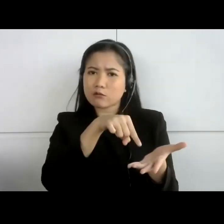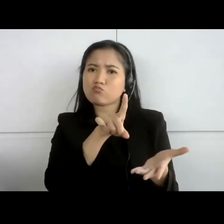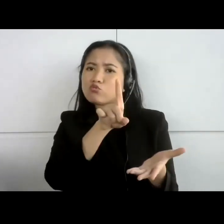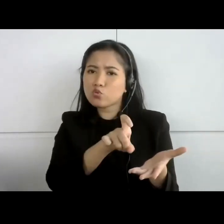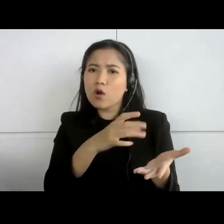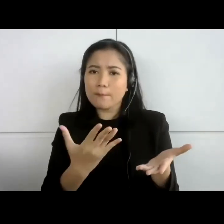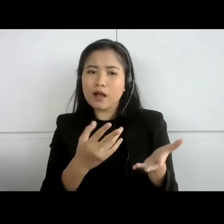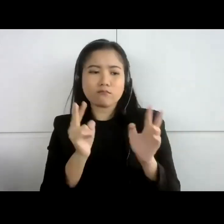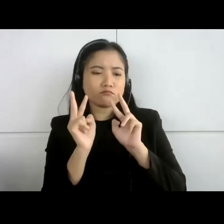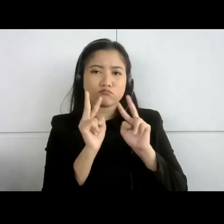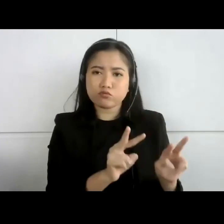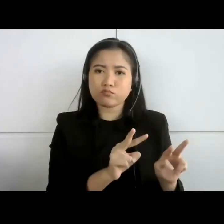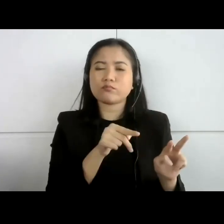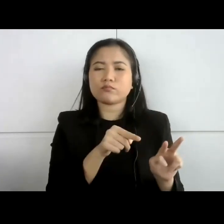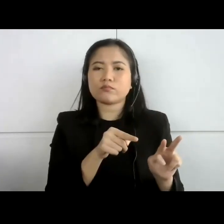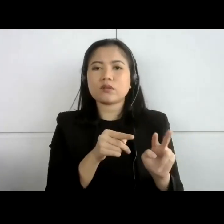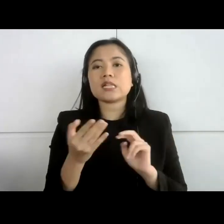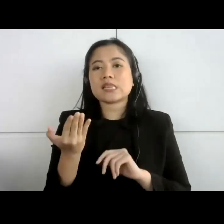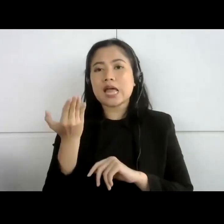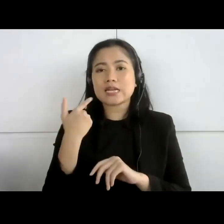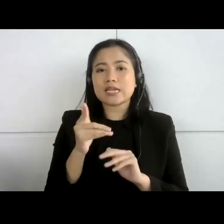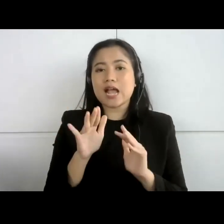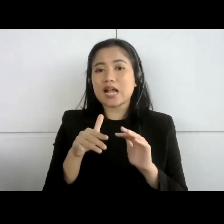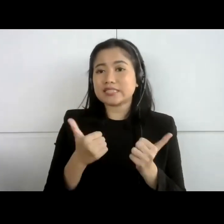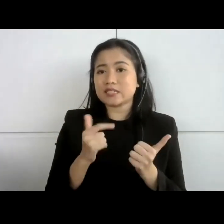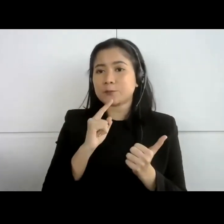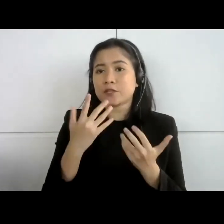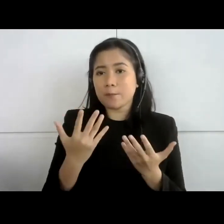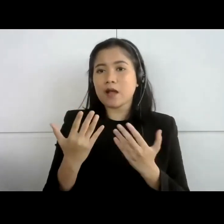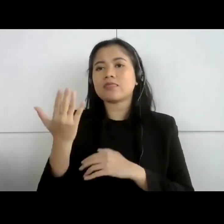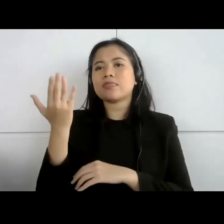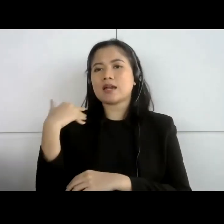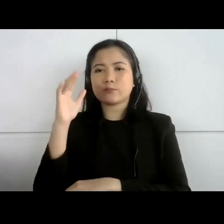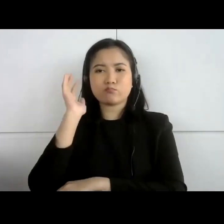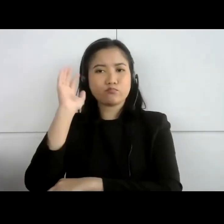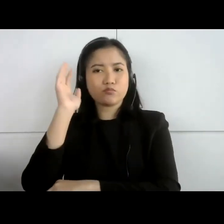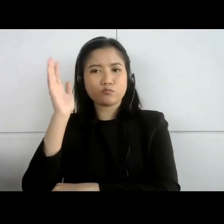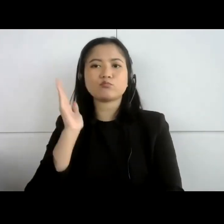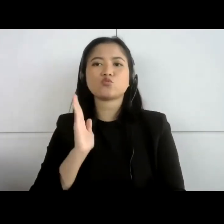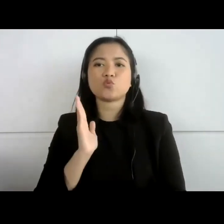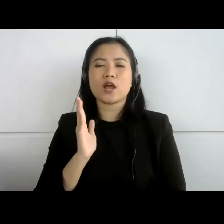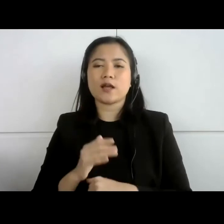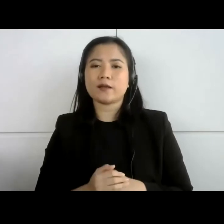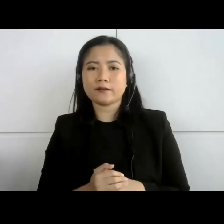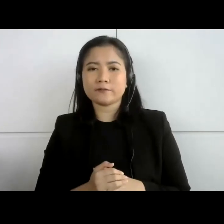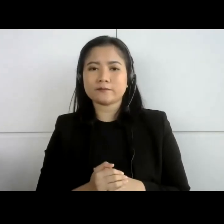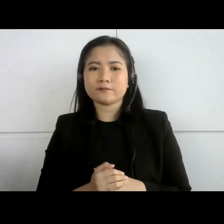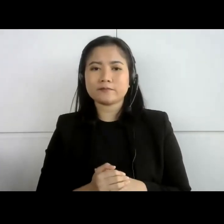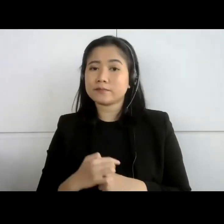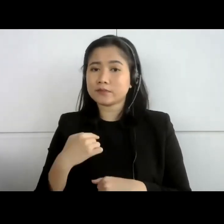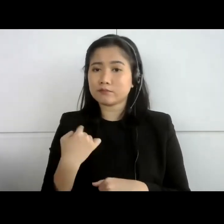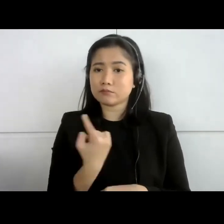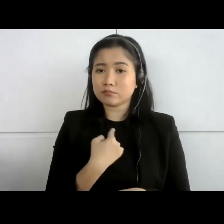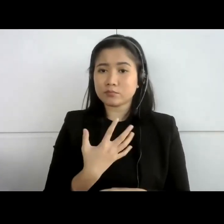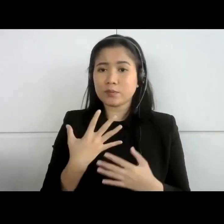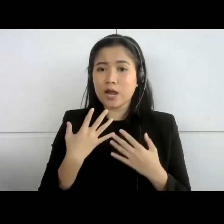dan hasilnya seperti yang tadi saya paparkan. Harapan kami bentuk kerjasama seperti ini